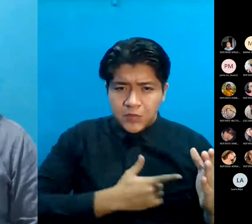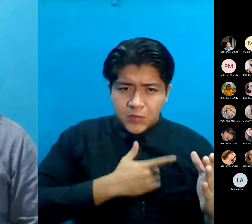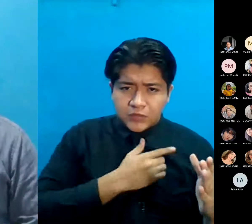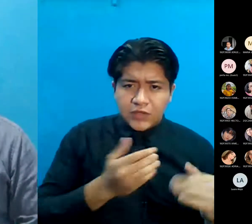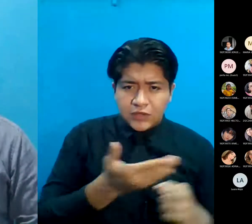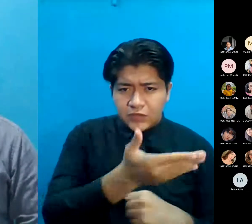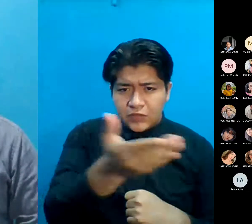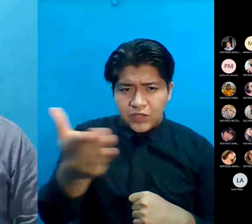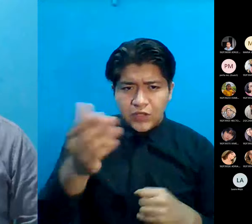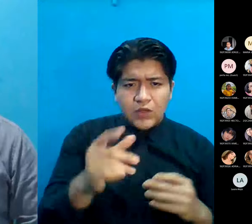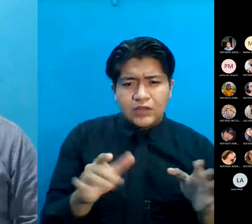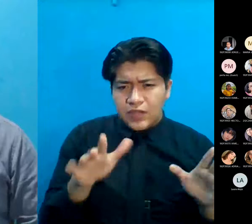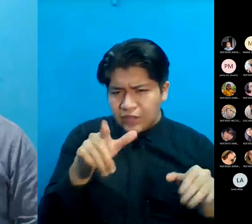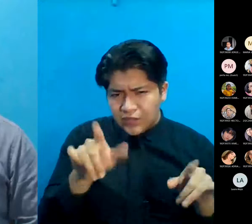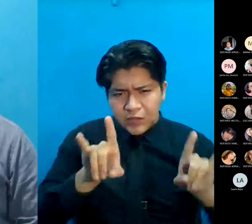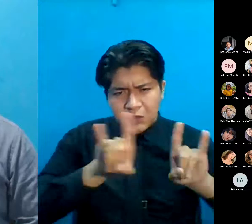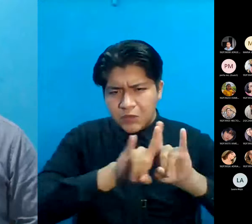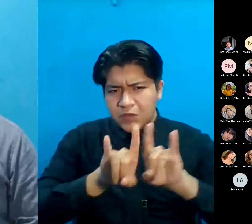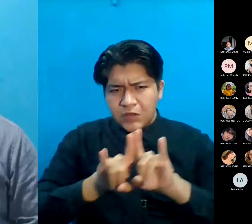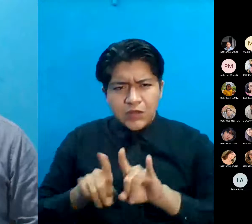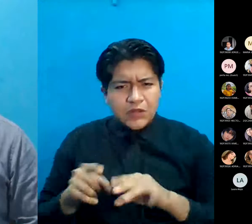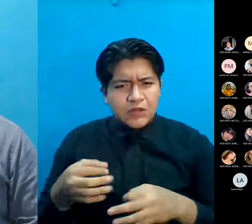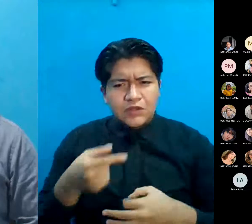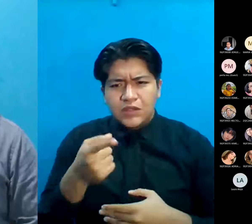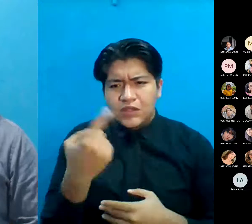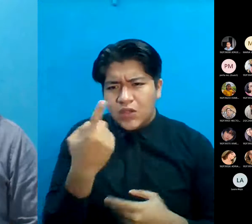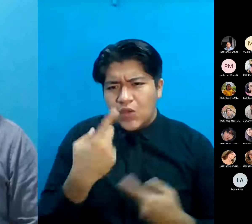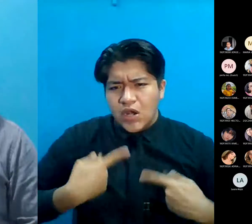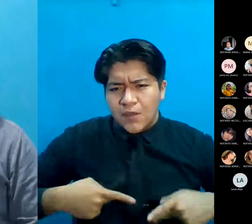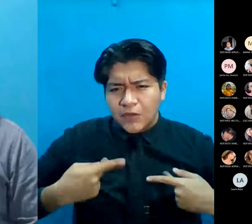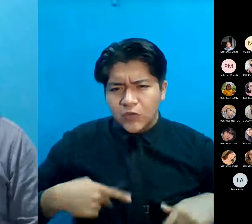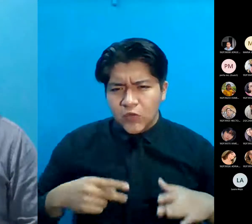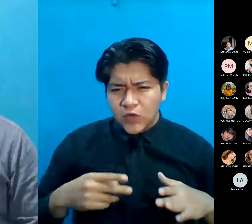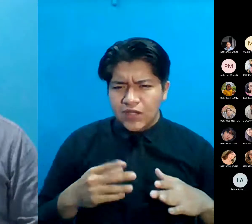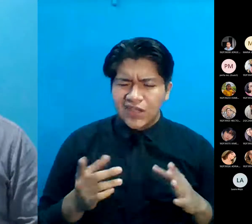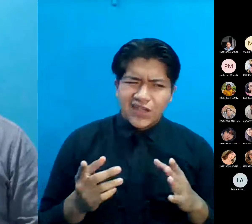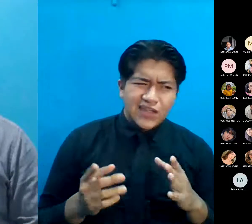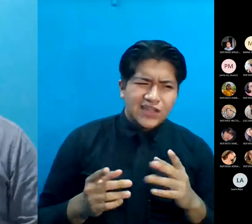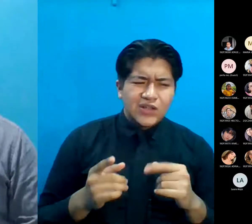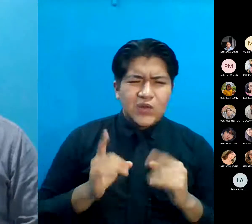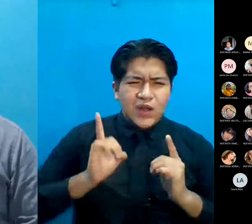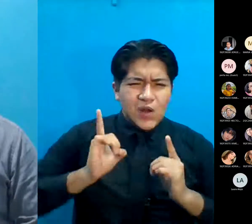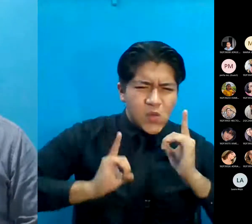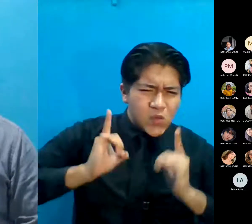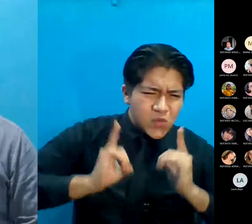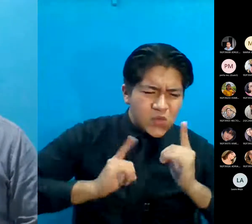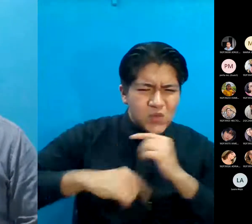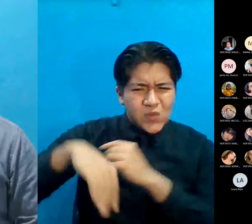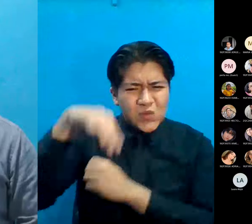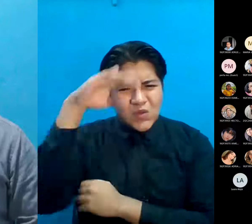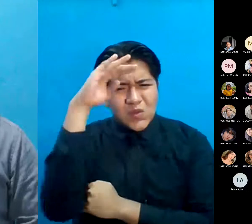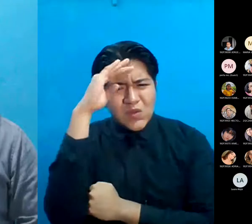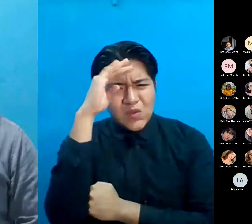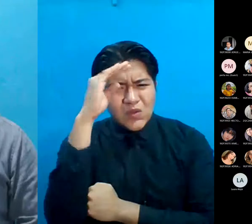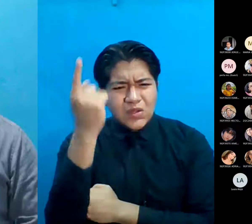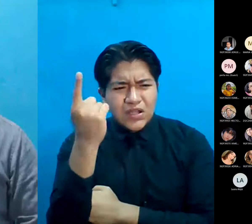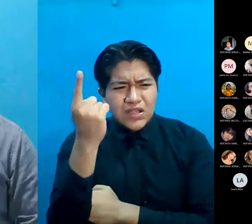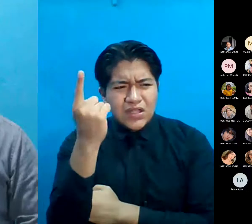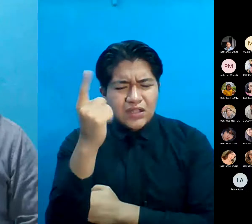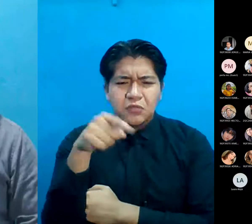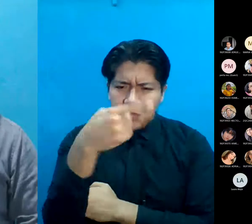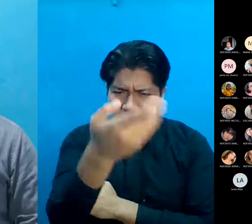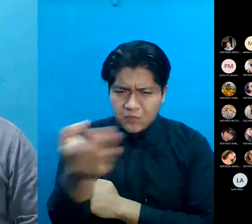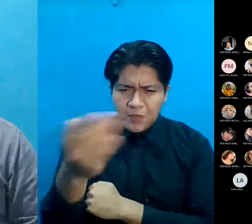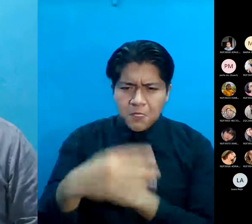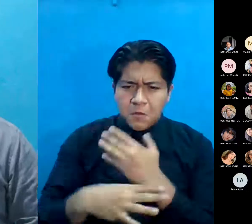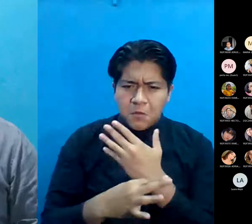conferencia, si alguna persona pues tiene alguna inquietud, pueda también hacerla en su